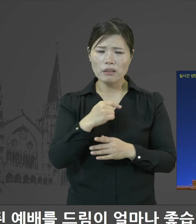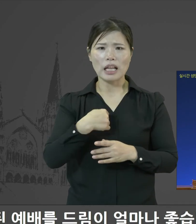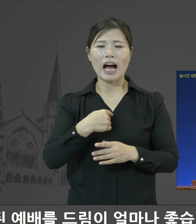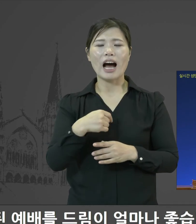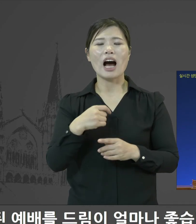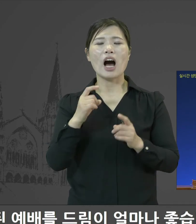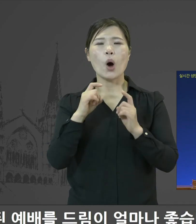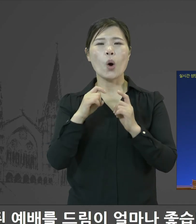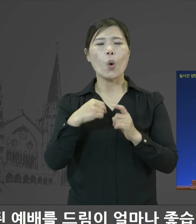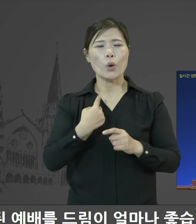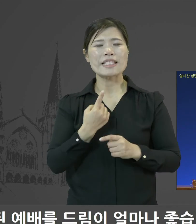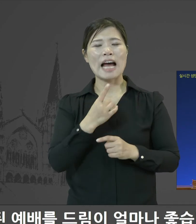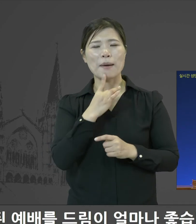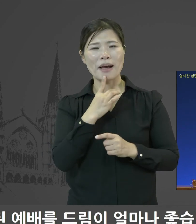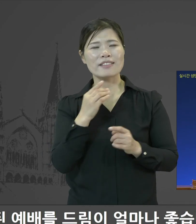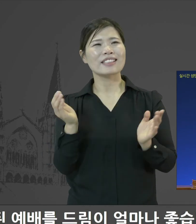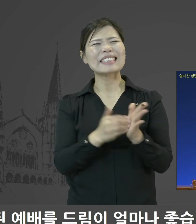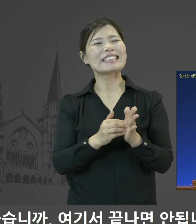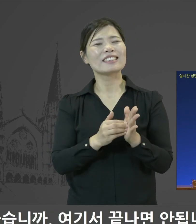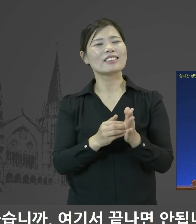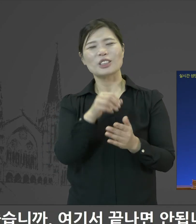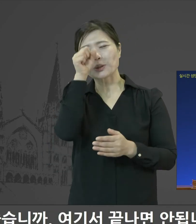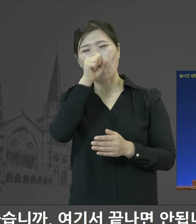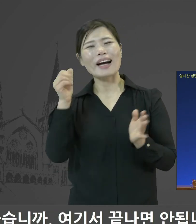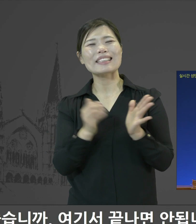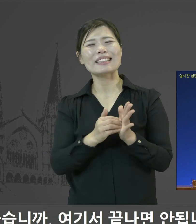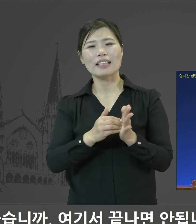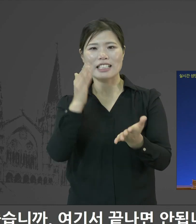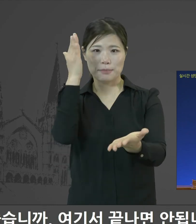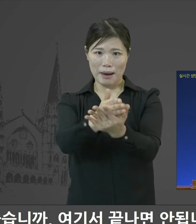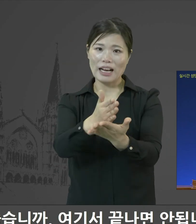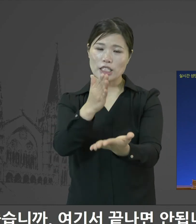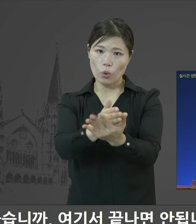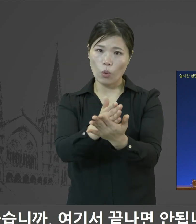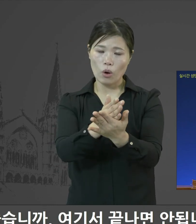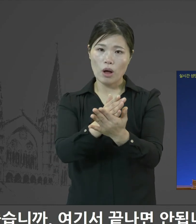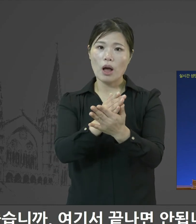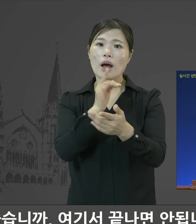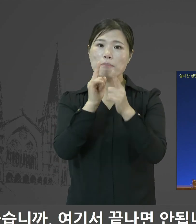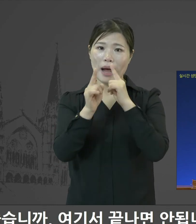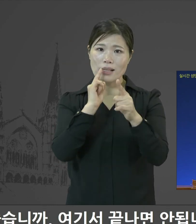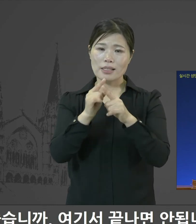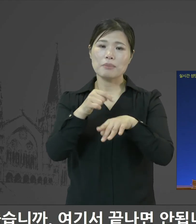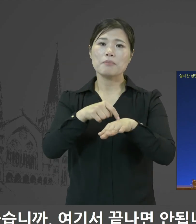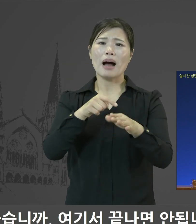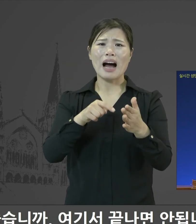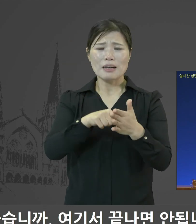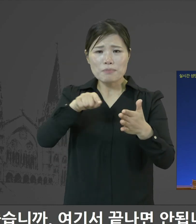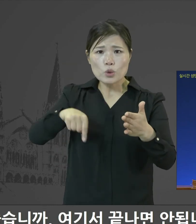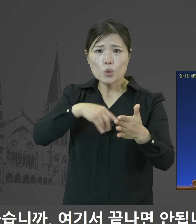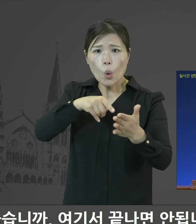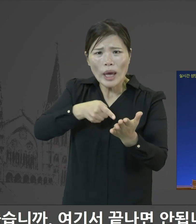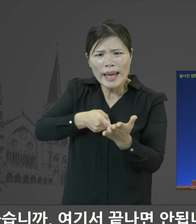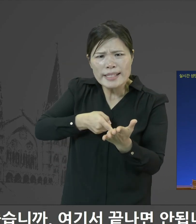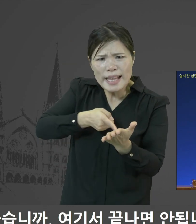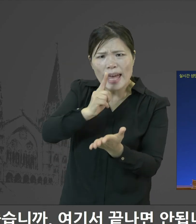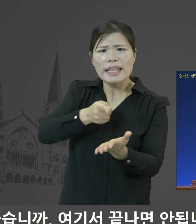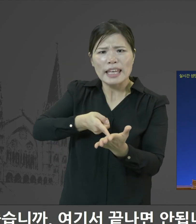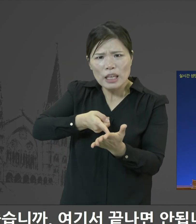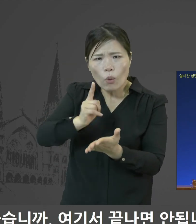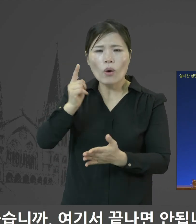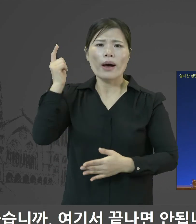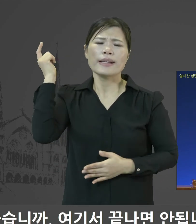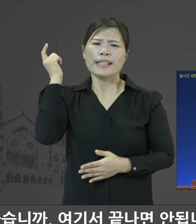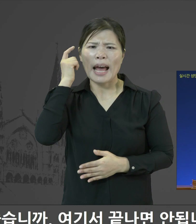겁니다. 그렇게 끝내지 마시고요, 말씀을 마음에 새기어